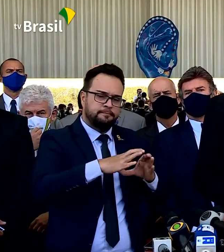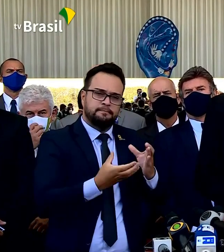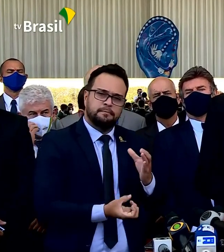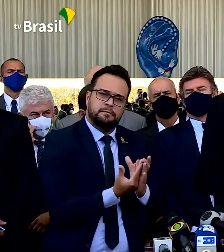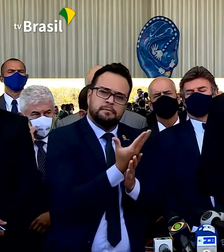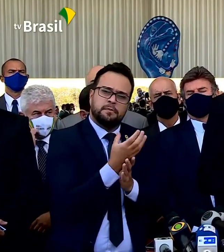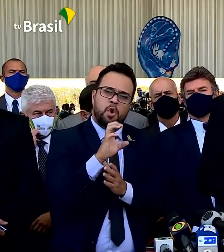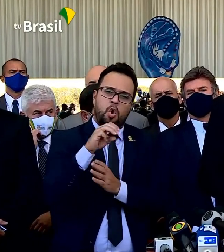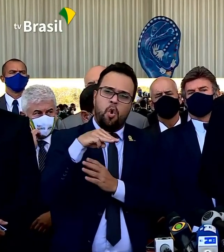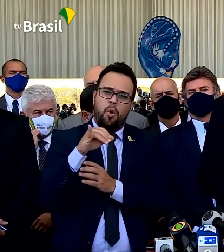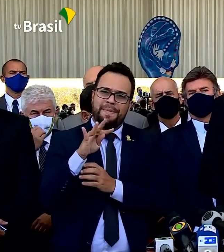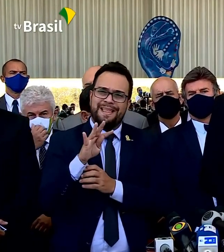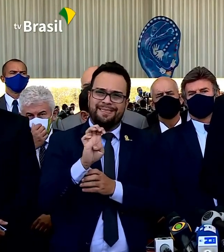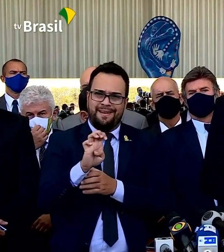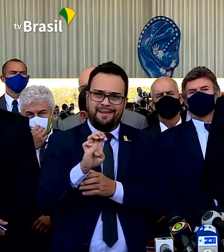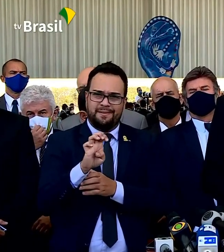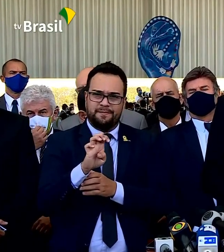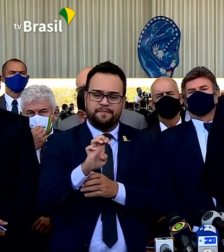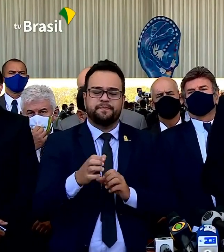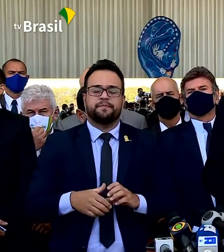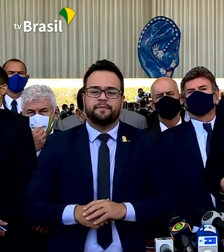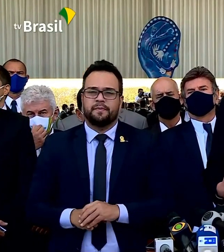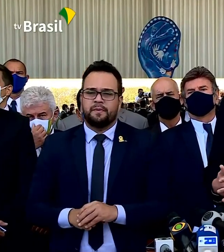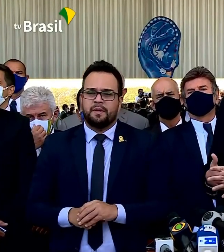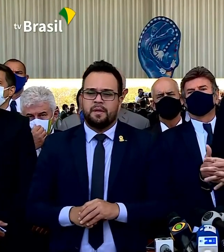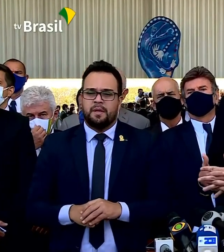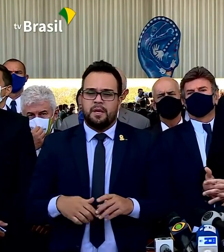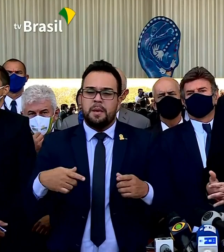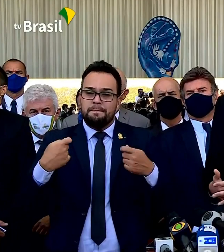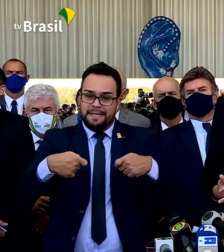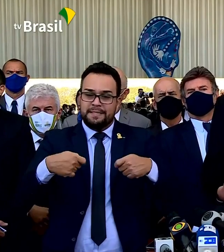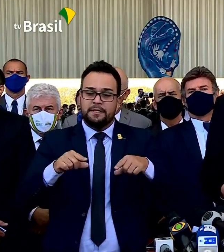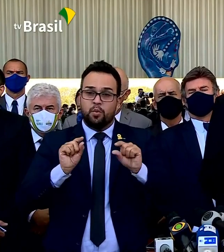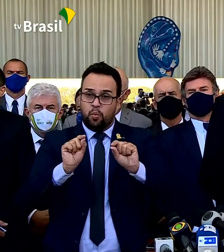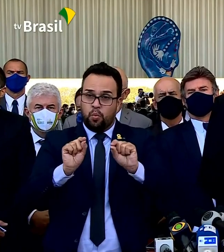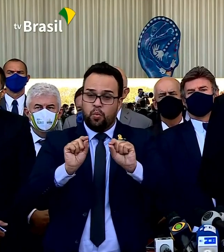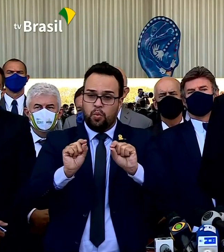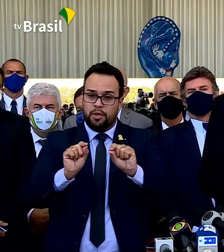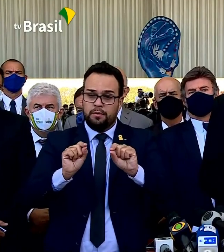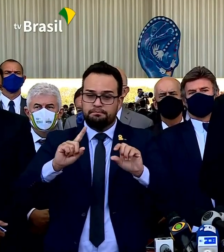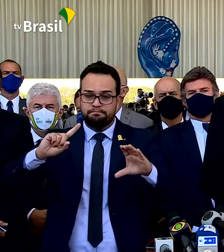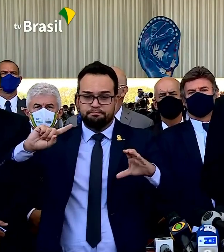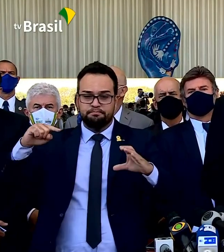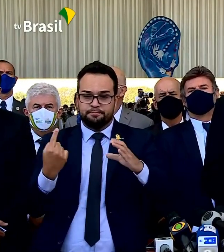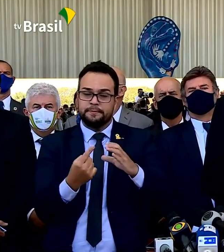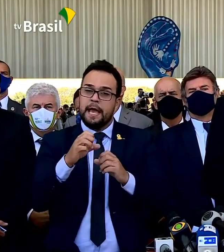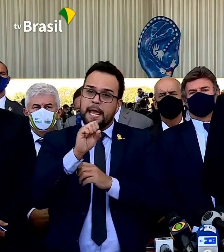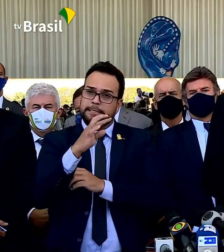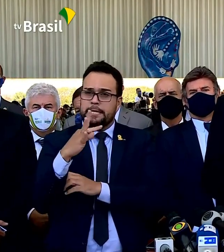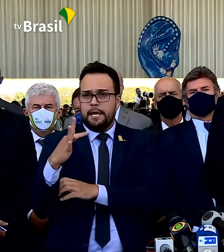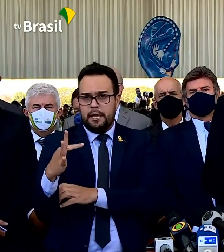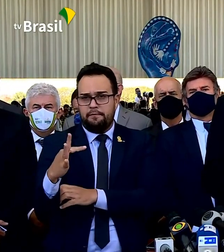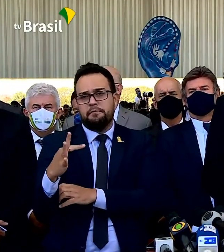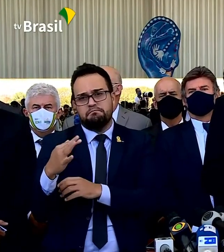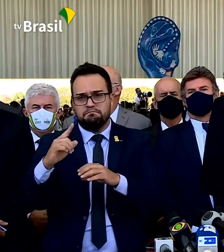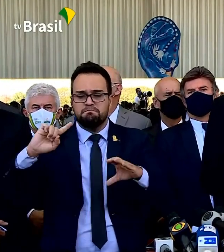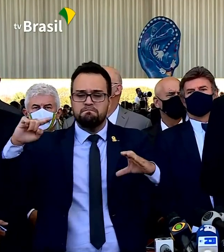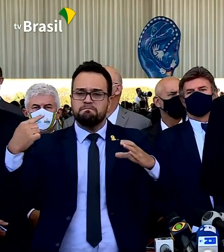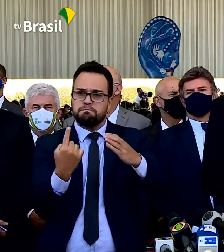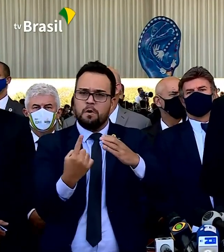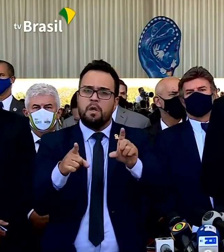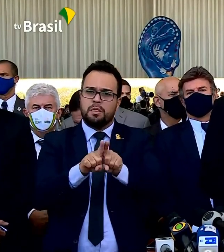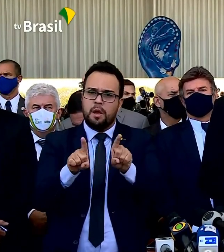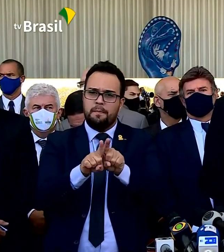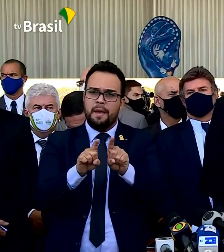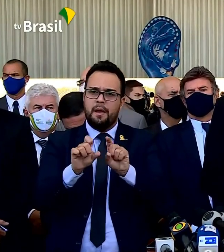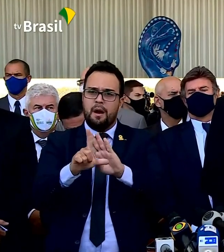constitucional de um comitê dessa natureza, mas deve ser participado até para que haja um controle prévio da constitucionalidade das medidas